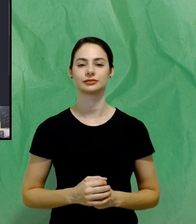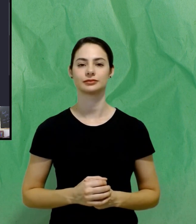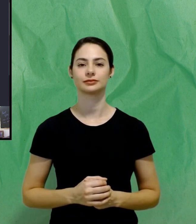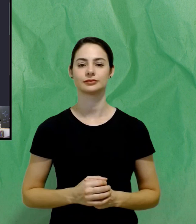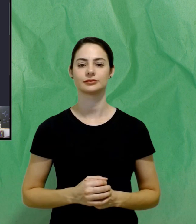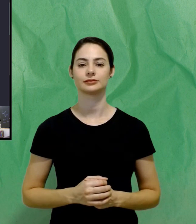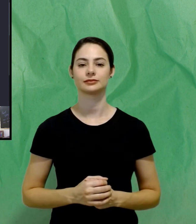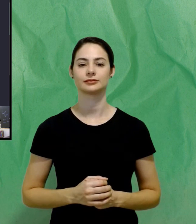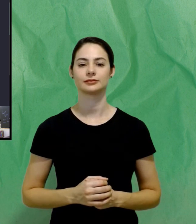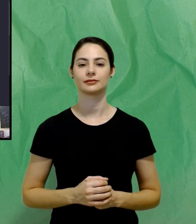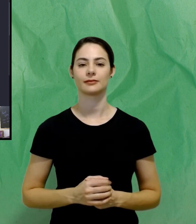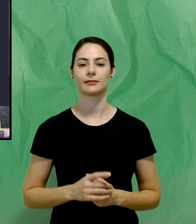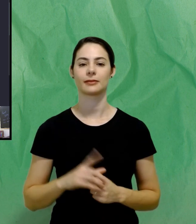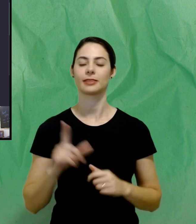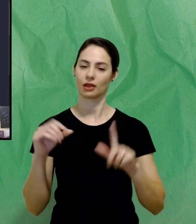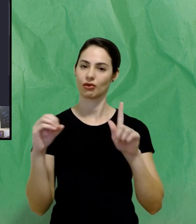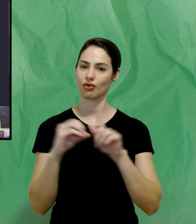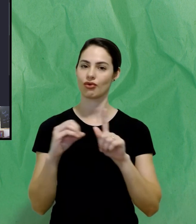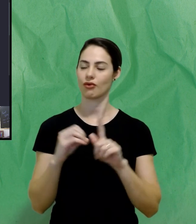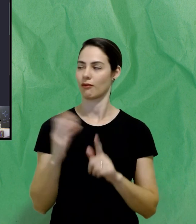É esse aqui, ó, Google